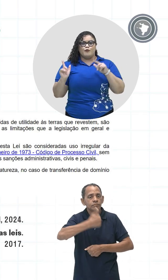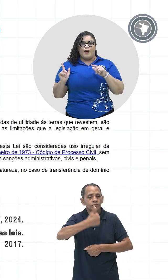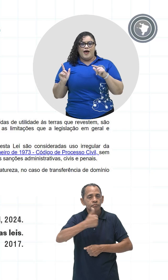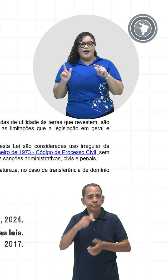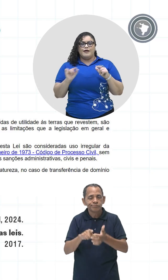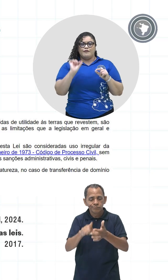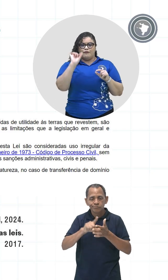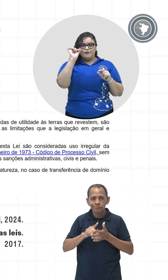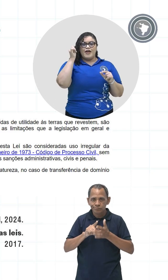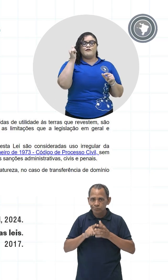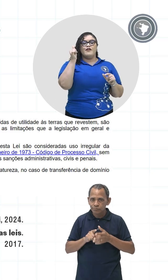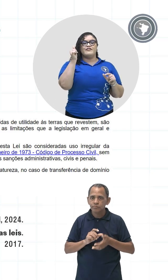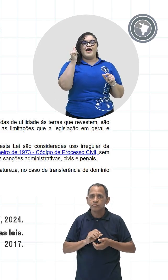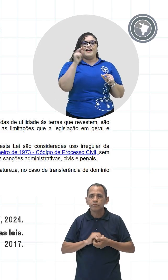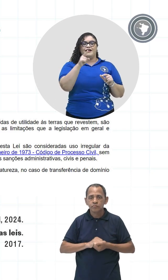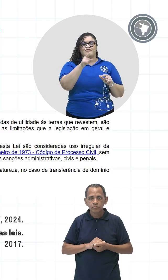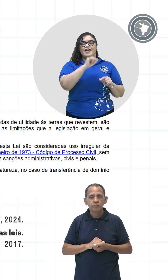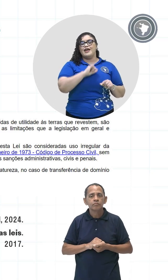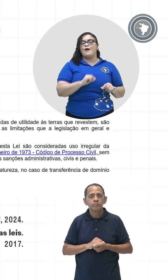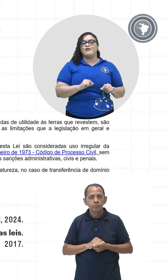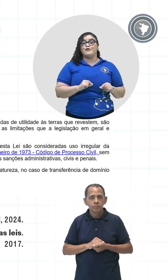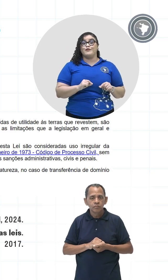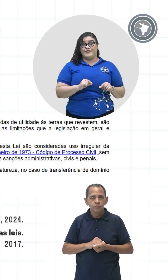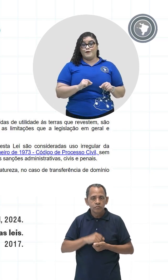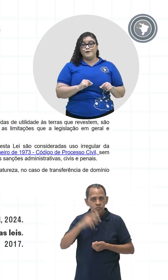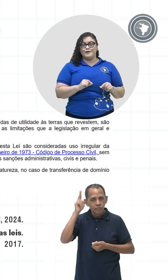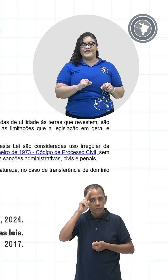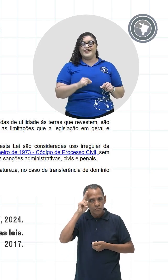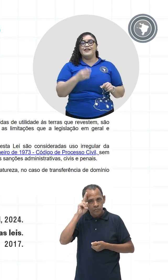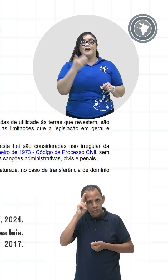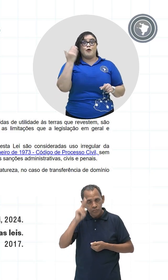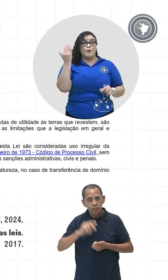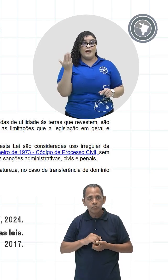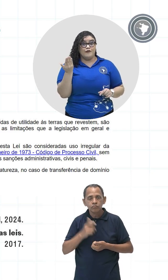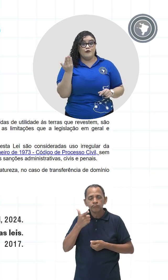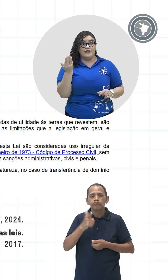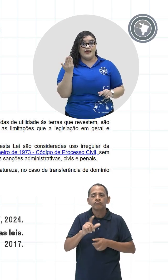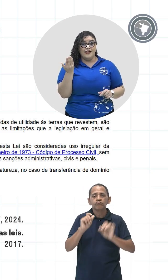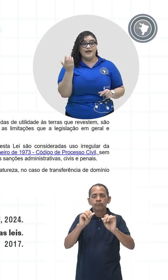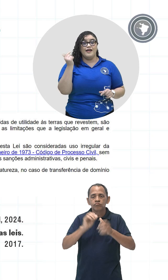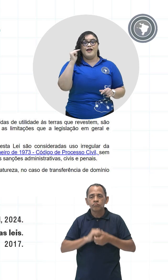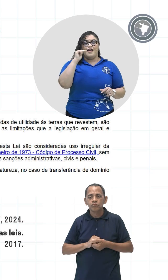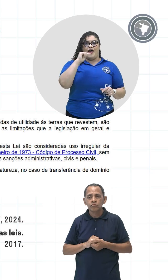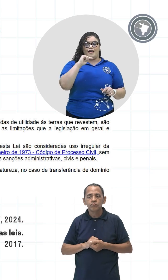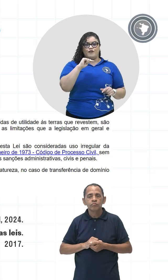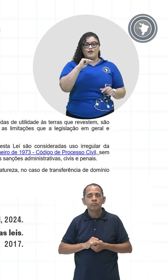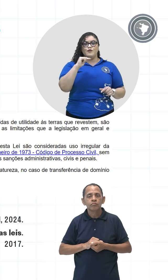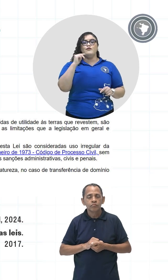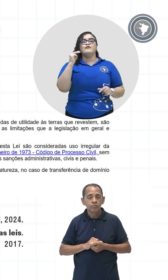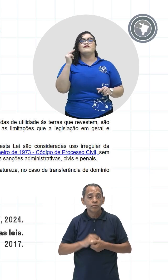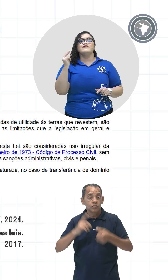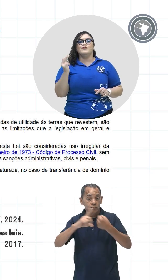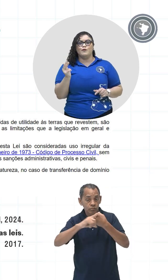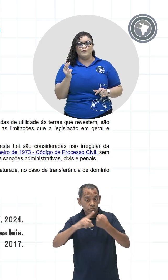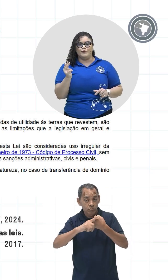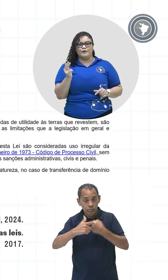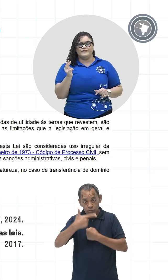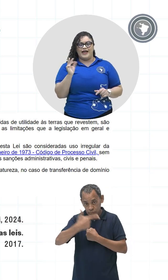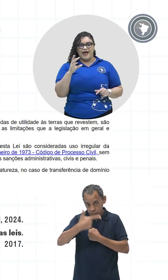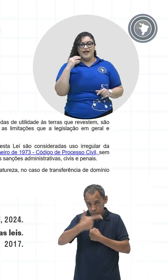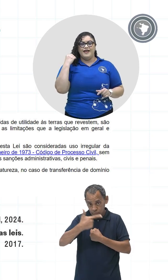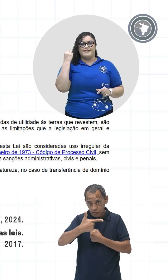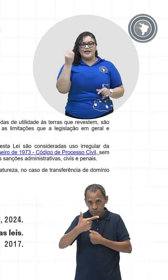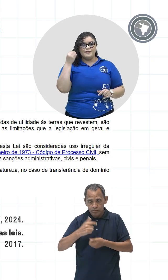de continuar, vamos reforçar. Já que é o artigo 2º, né? Como é que eu vou ler? Artigo